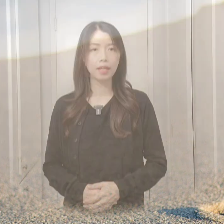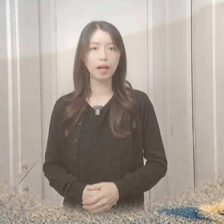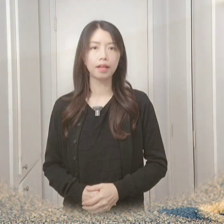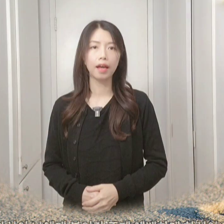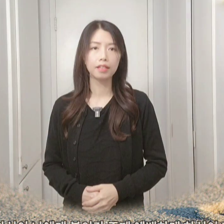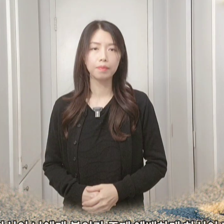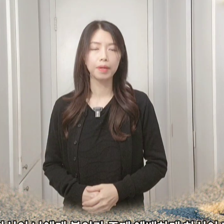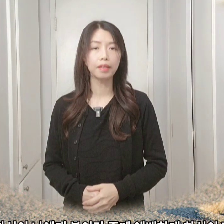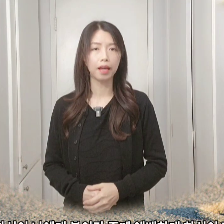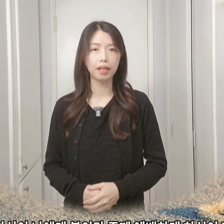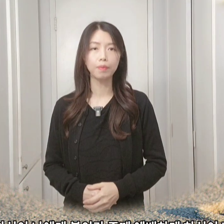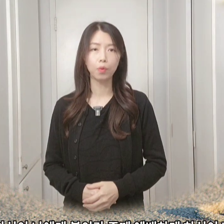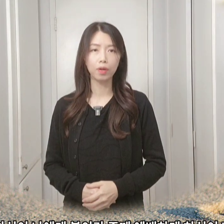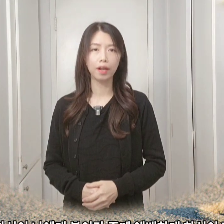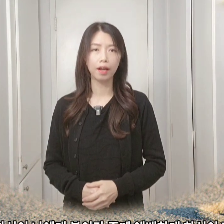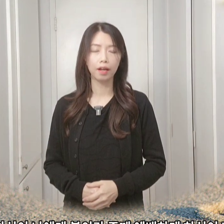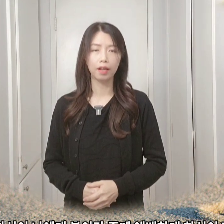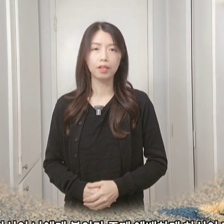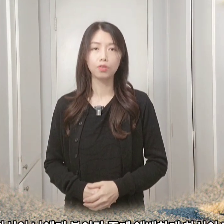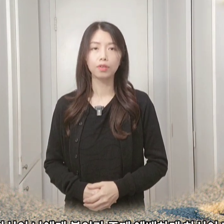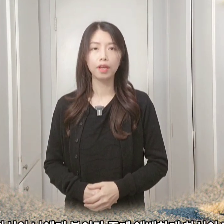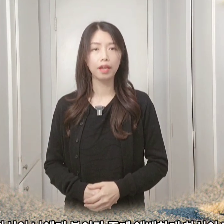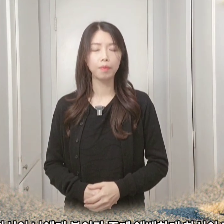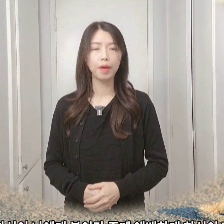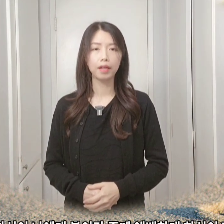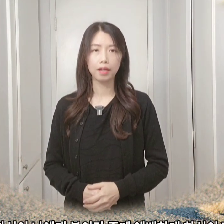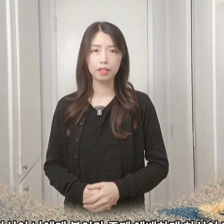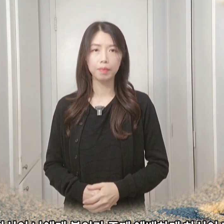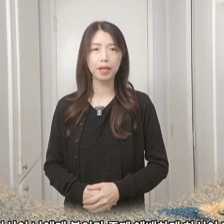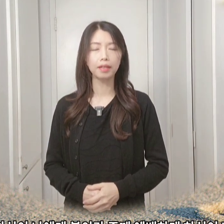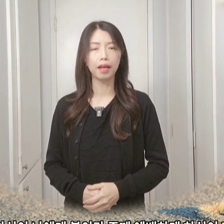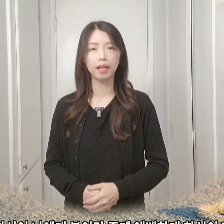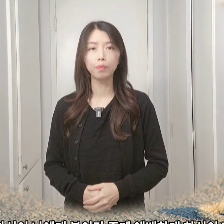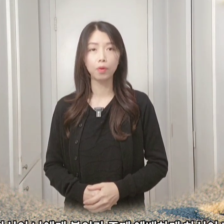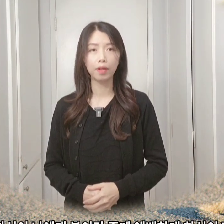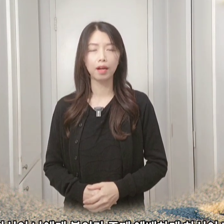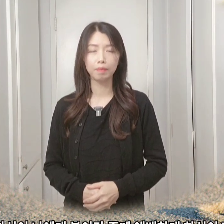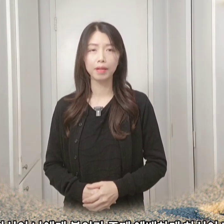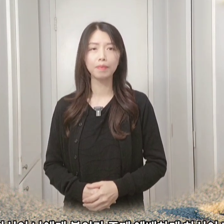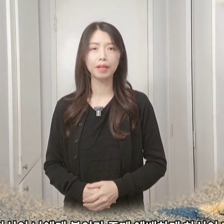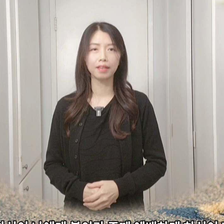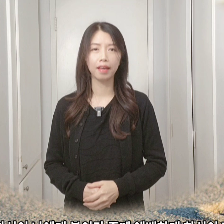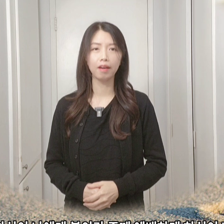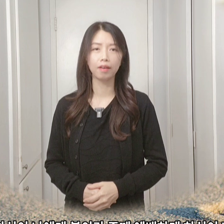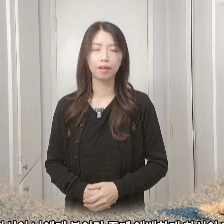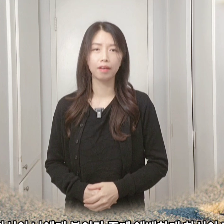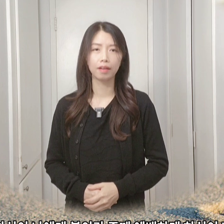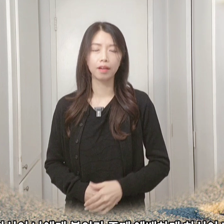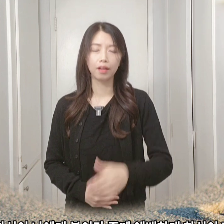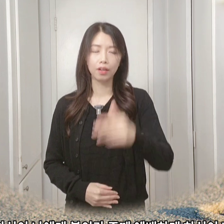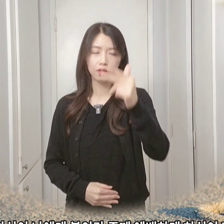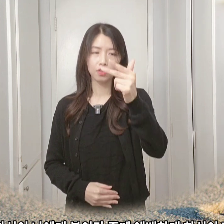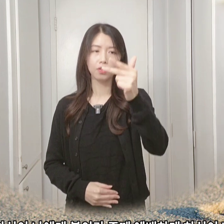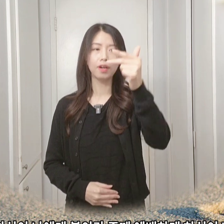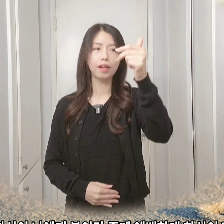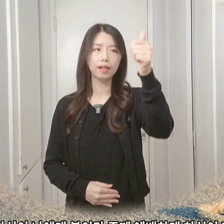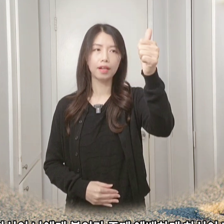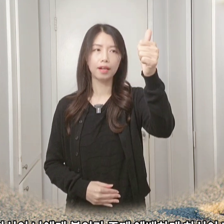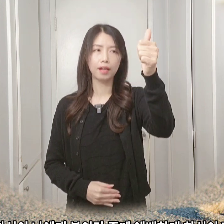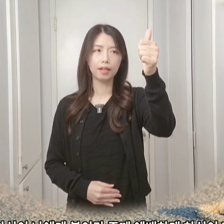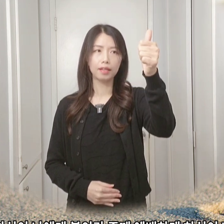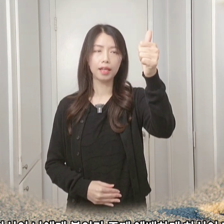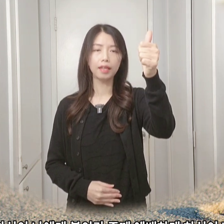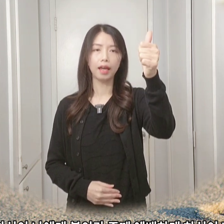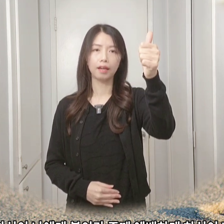주를 찬양하게 하심이 나에게 복이라. 주께 예배하게 하심이 나에게 복이라. 마지막인데요. 주를